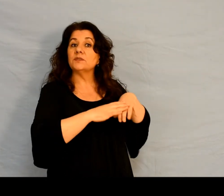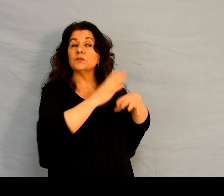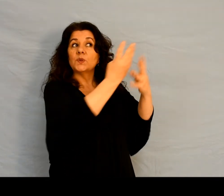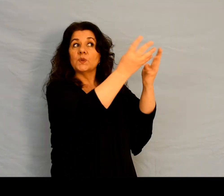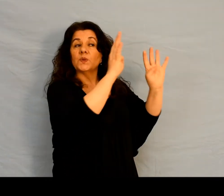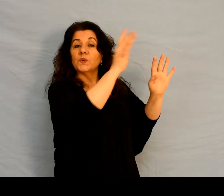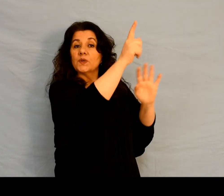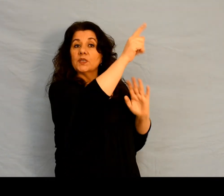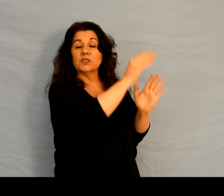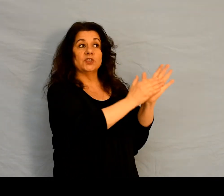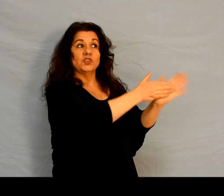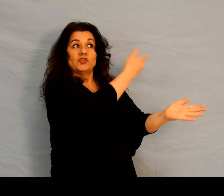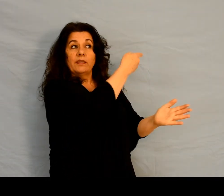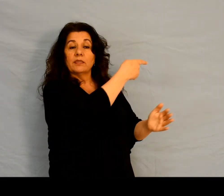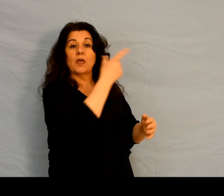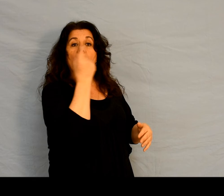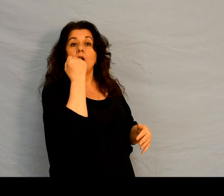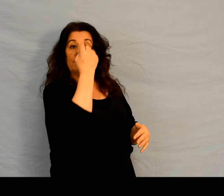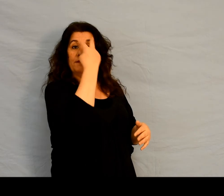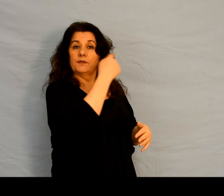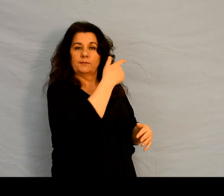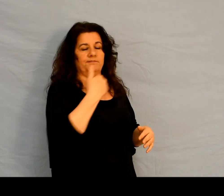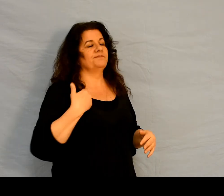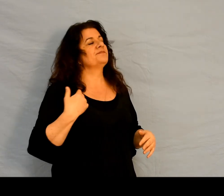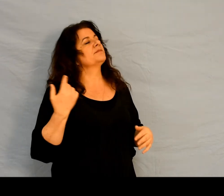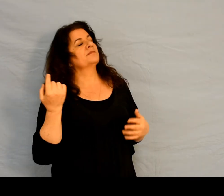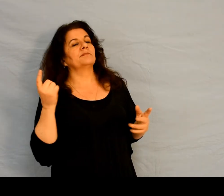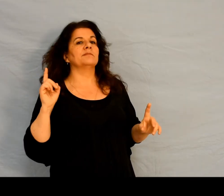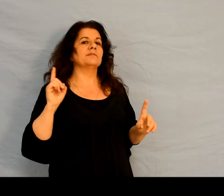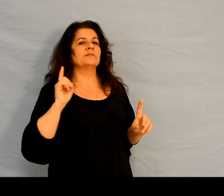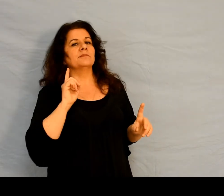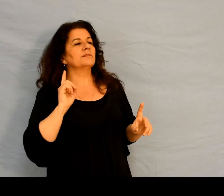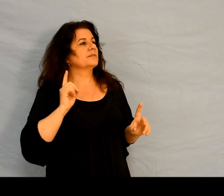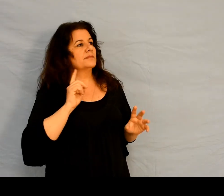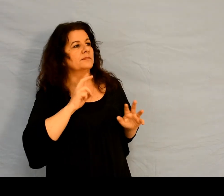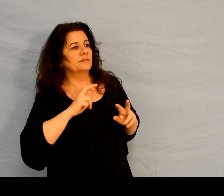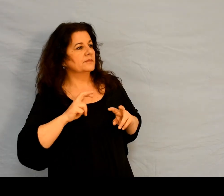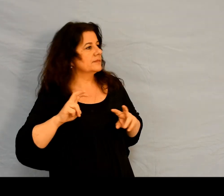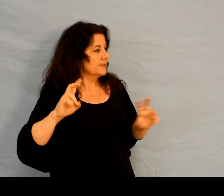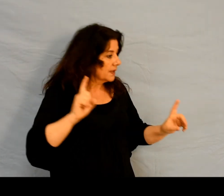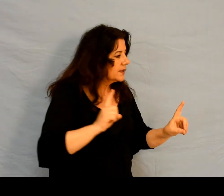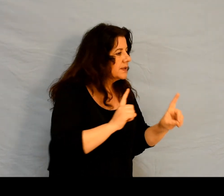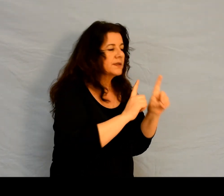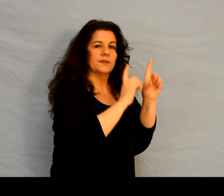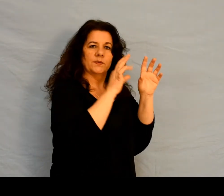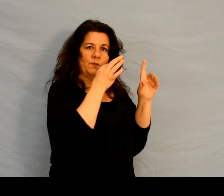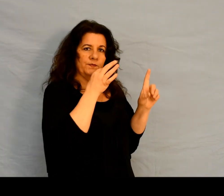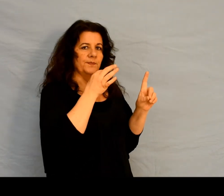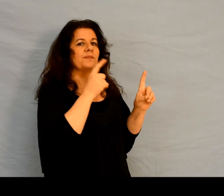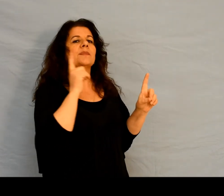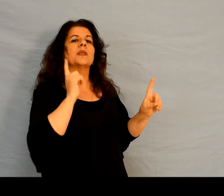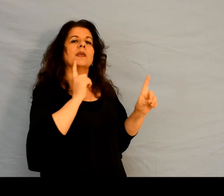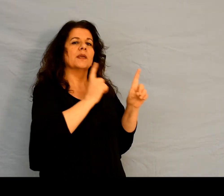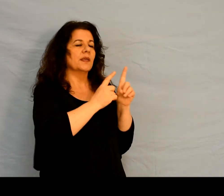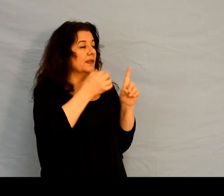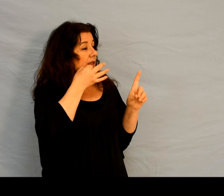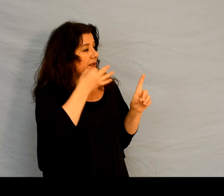Il le retrouva et lui dit, « Crois-tu au Fils de l'homme » Il